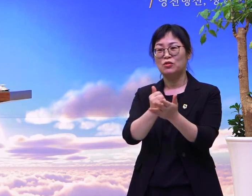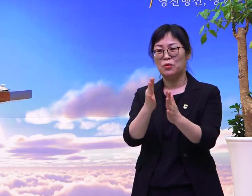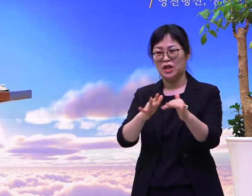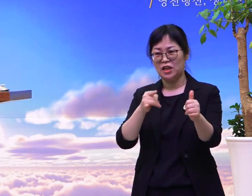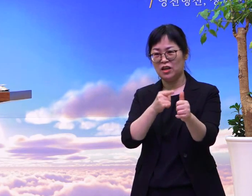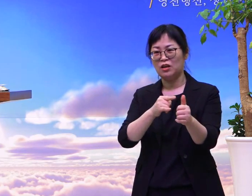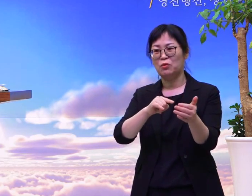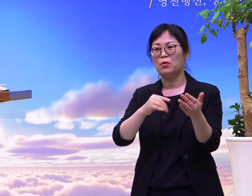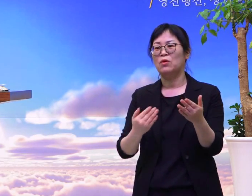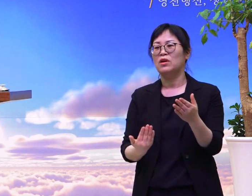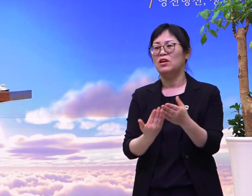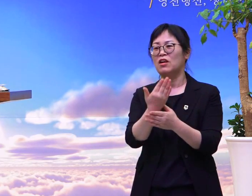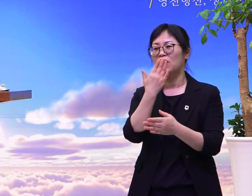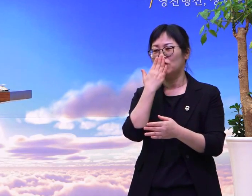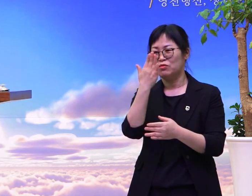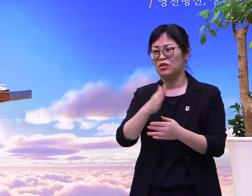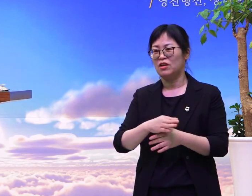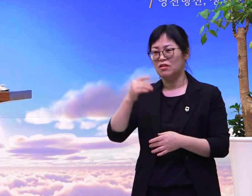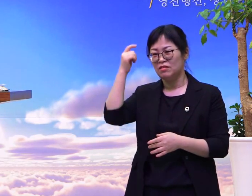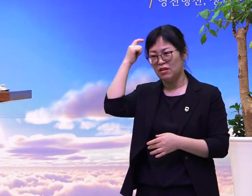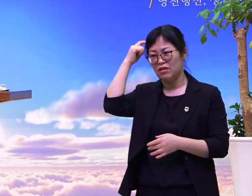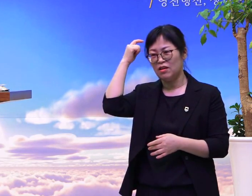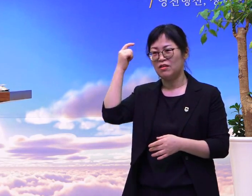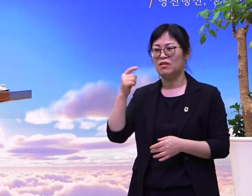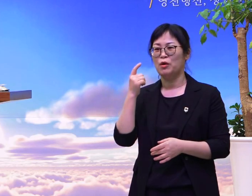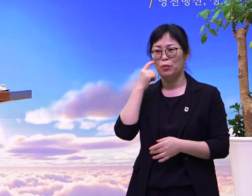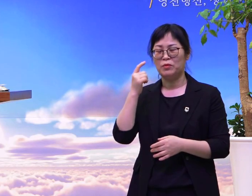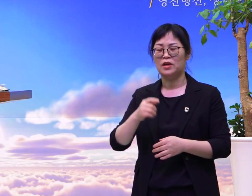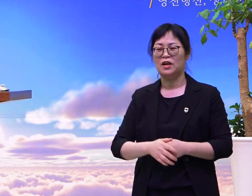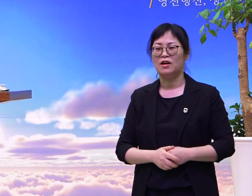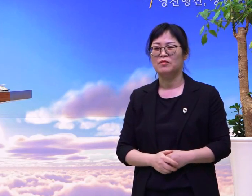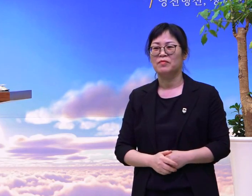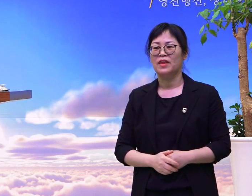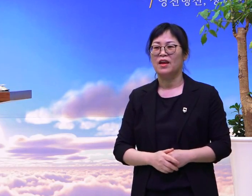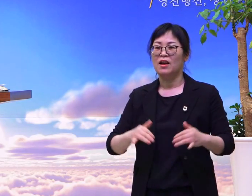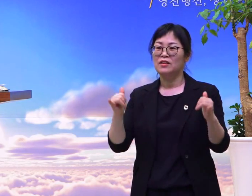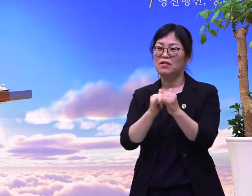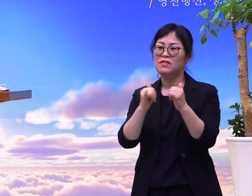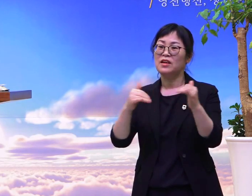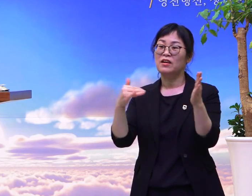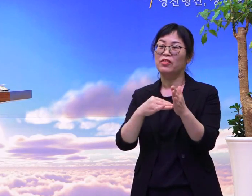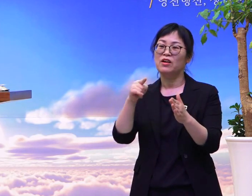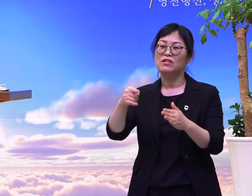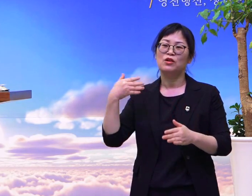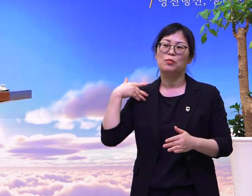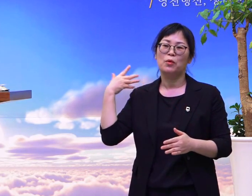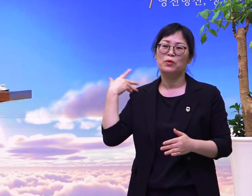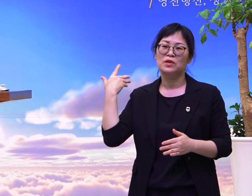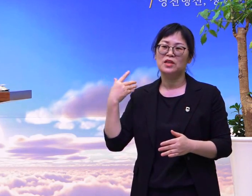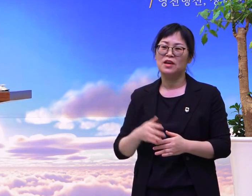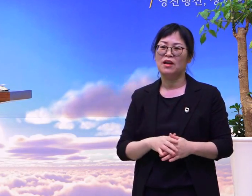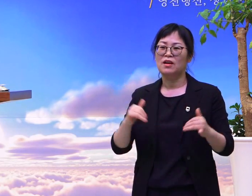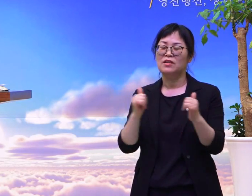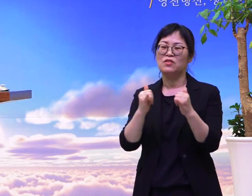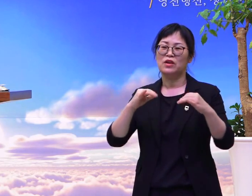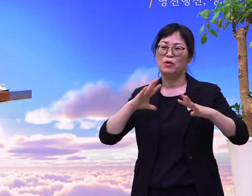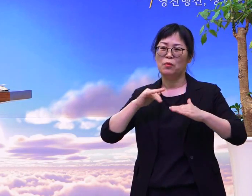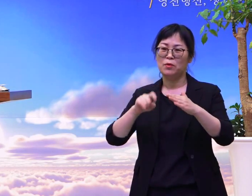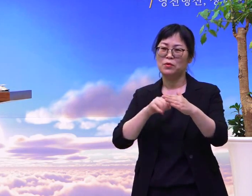그리스도인들에게도 일어날 수 있다 하는 생각을 해봅니다. 전쟁이 끝난 것을 모른 채 전쟁의 공포